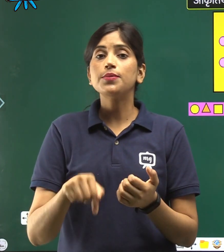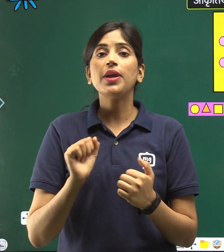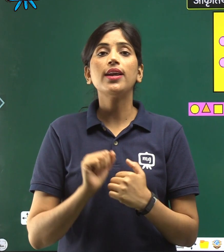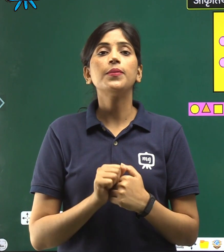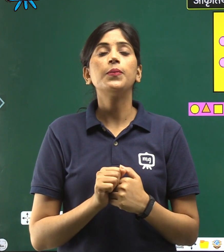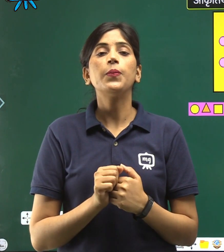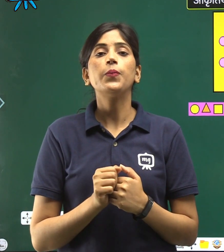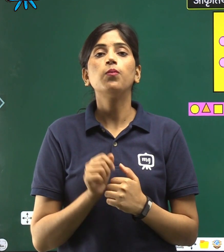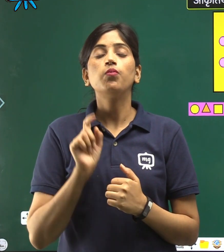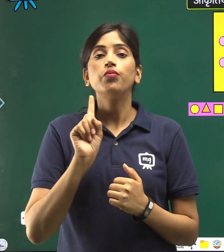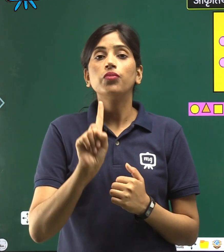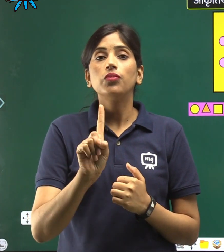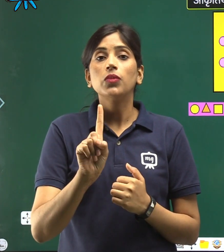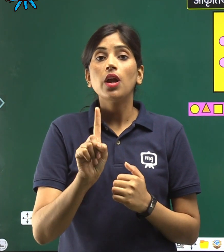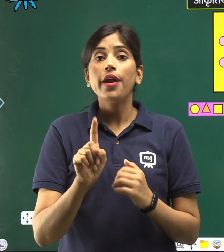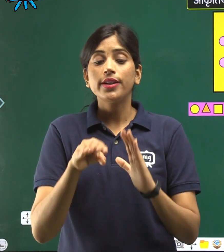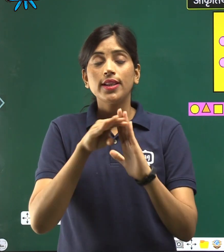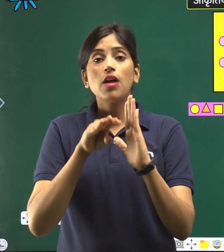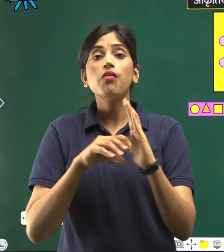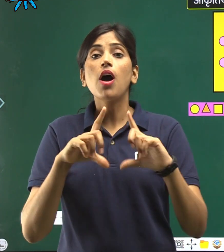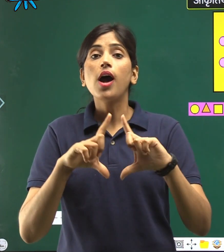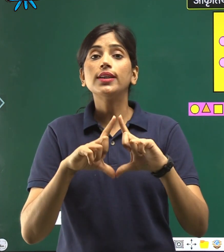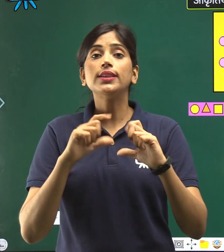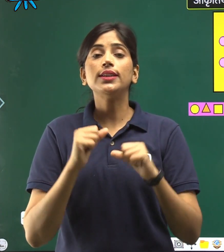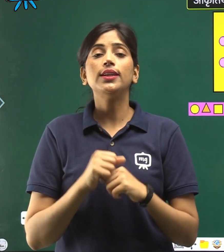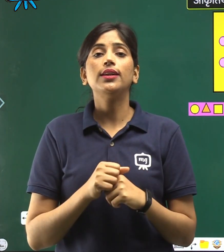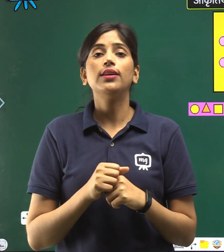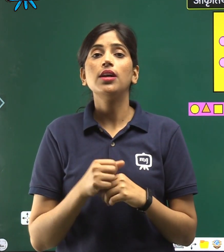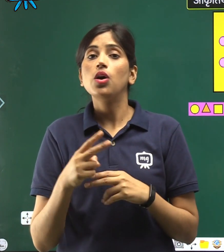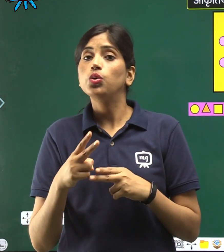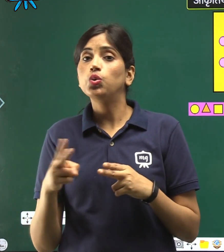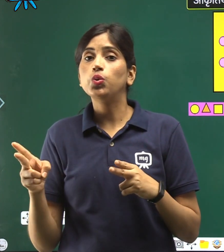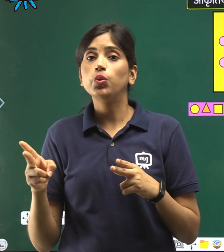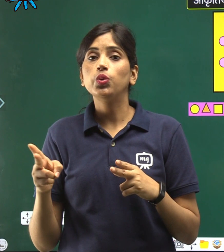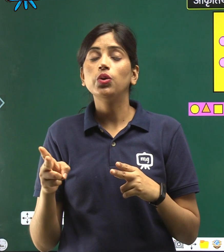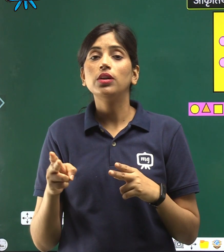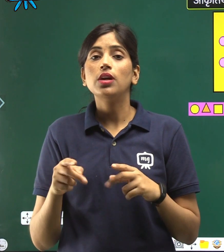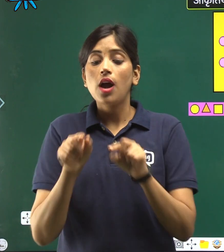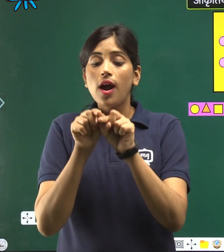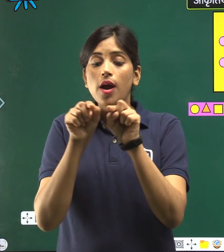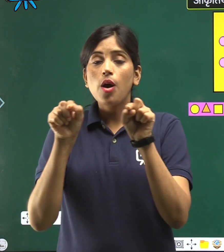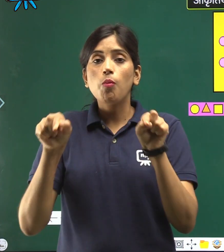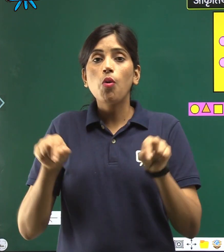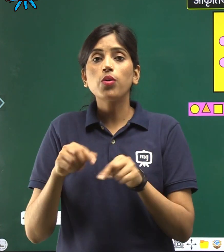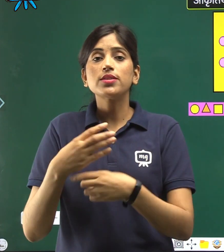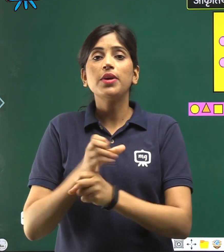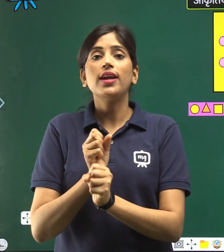इसमें एक तरफ आकृति और दूसरी तरफ बॉक्स बना